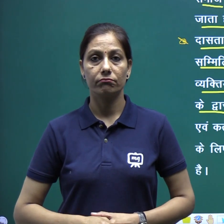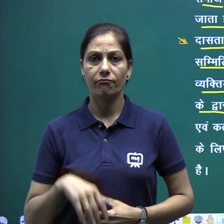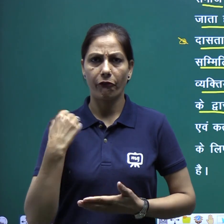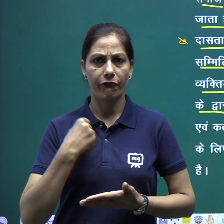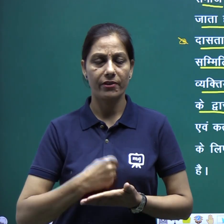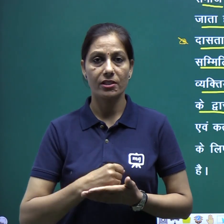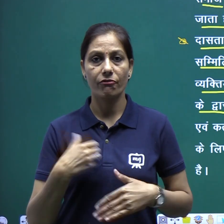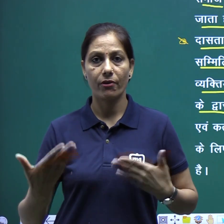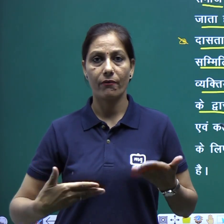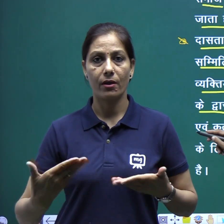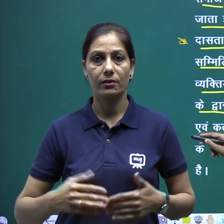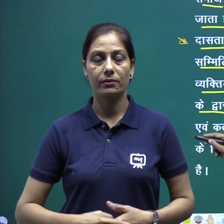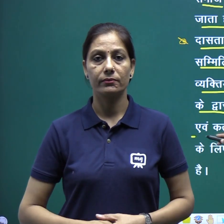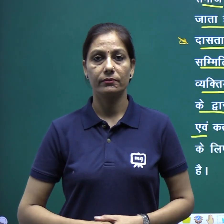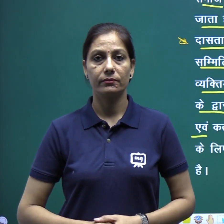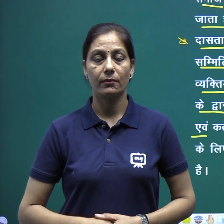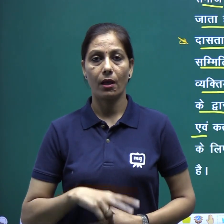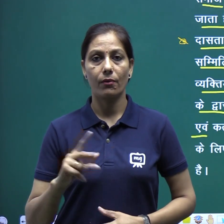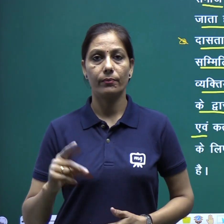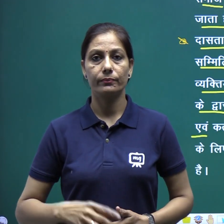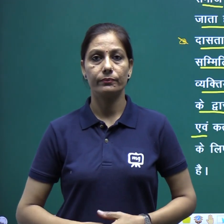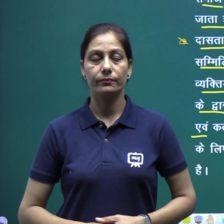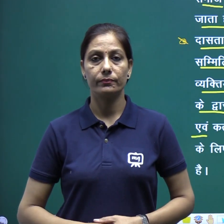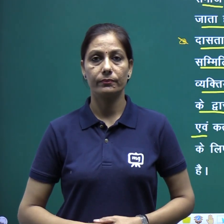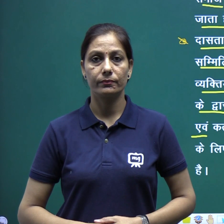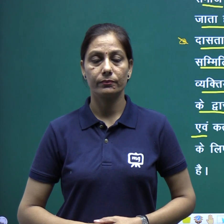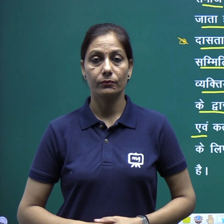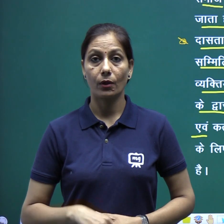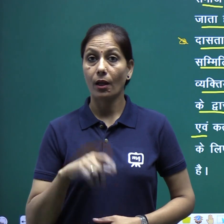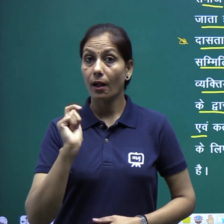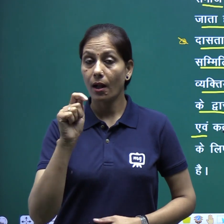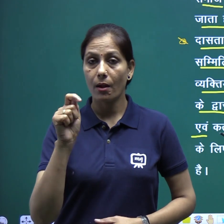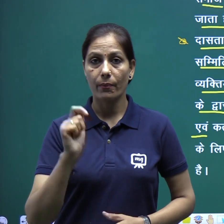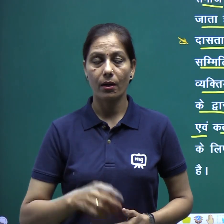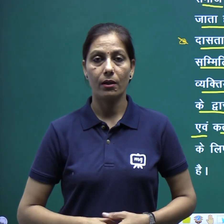निर्धारित व्यवहार एवं कर्तव्यों का